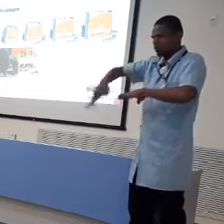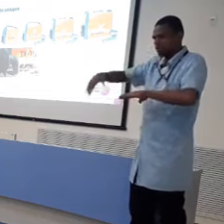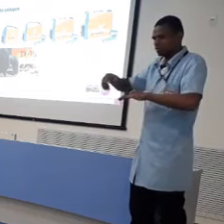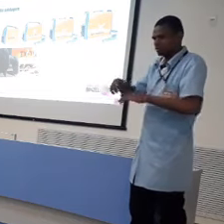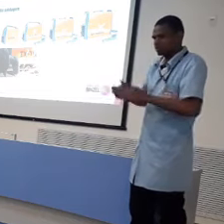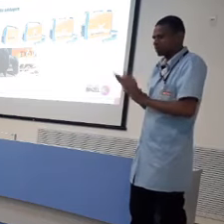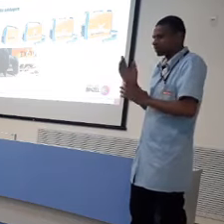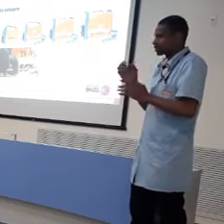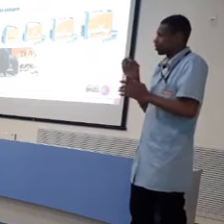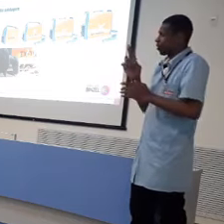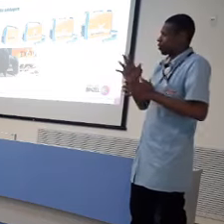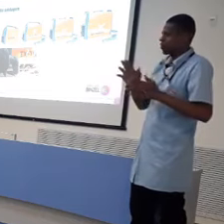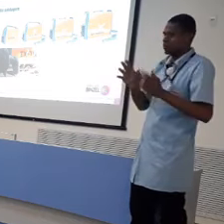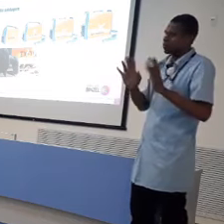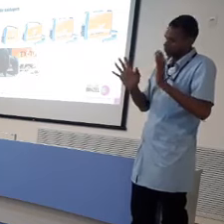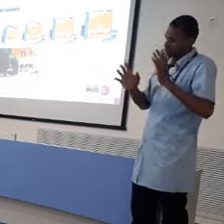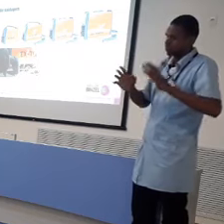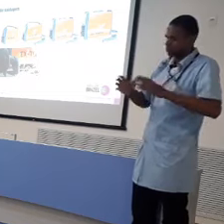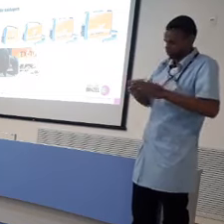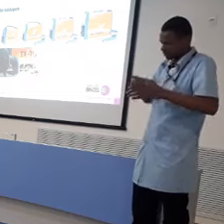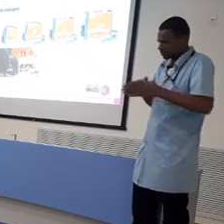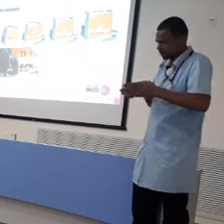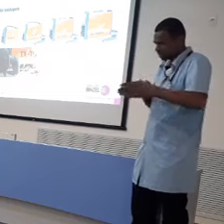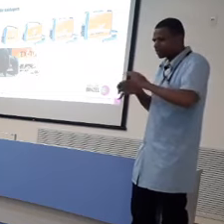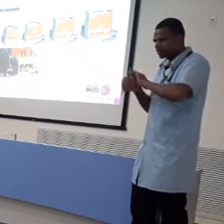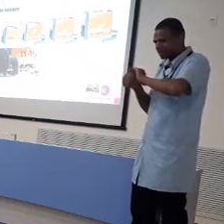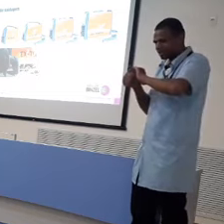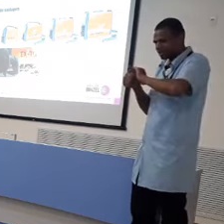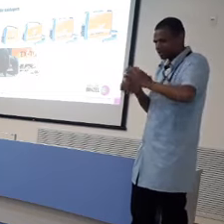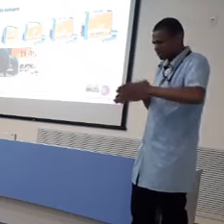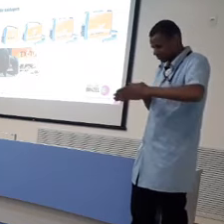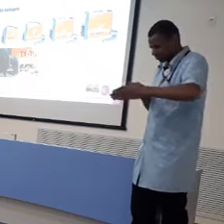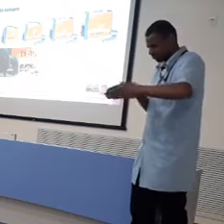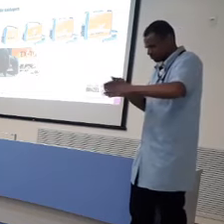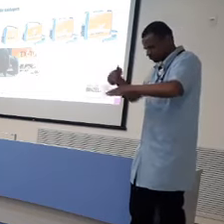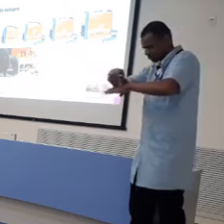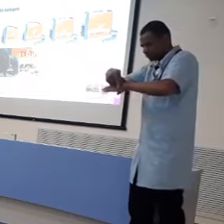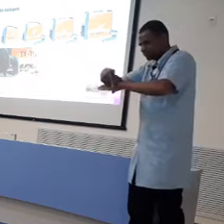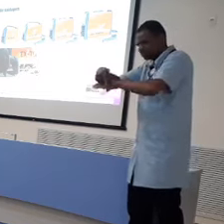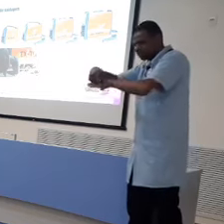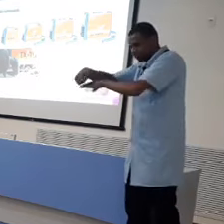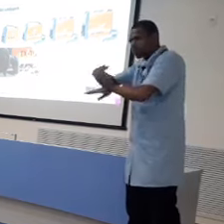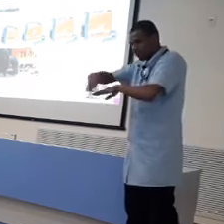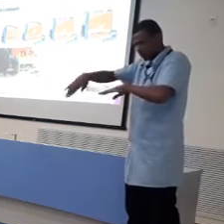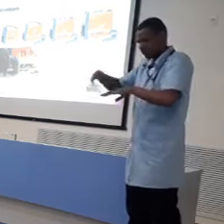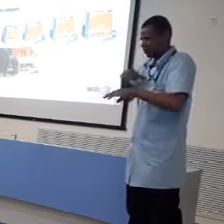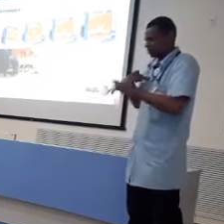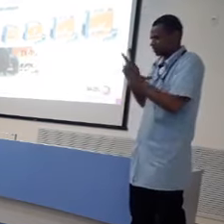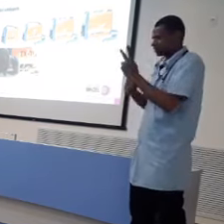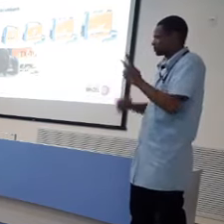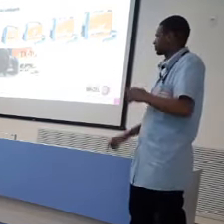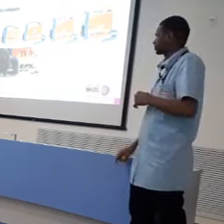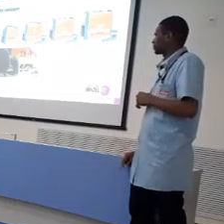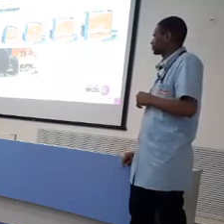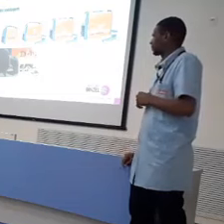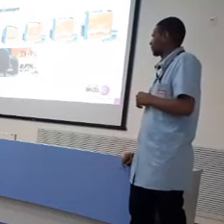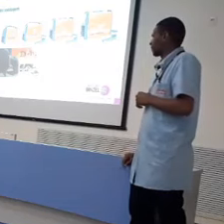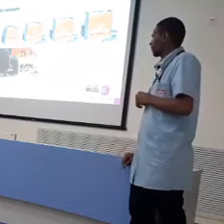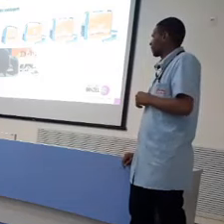proteção, apertou o gatilho, normalmente abre fora da chapa e vem para dentro da chapa, tá?